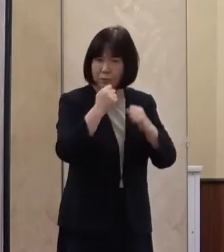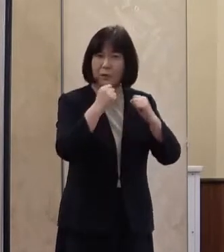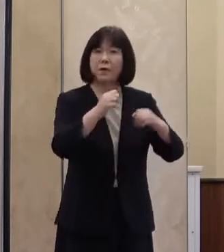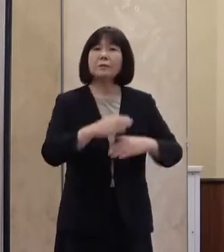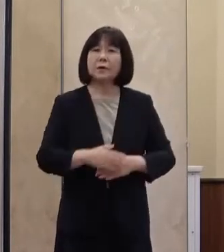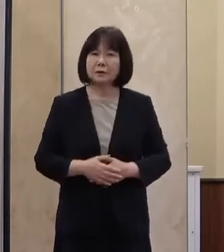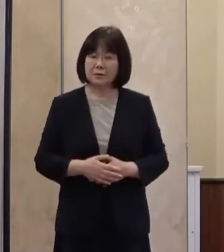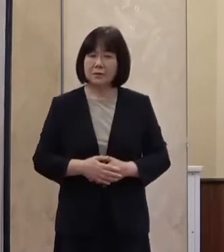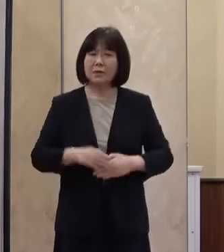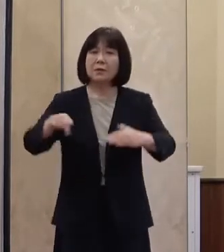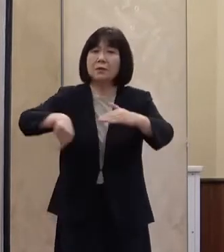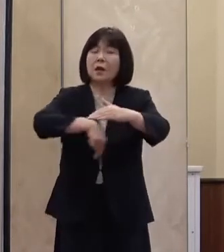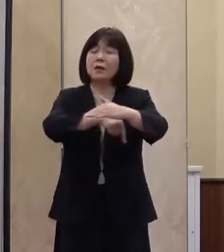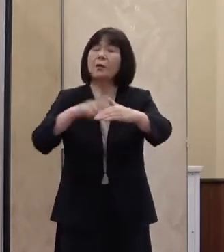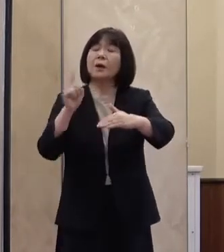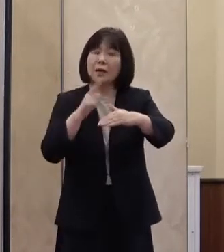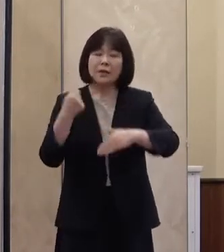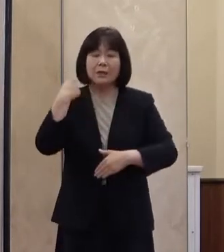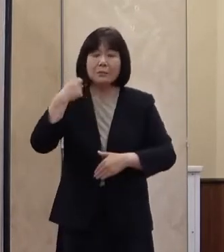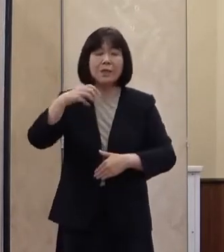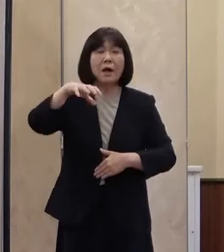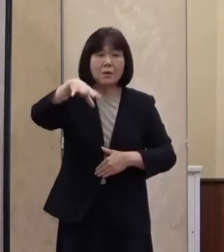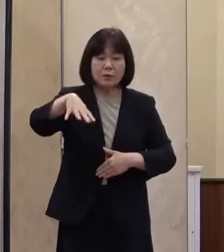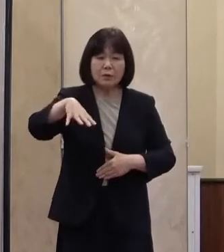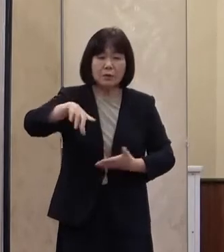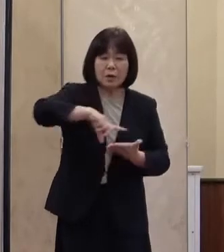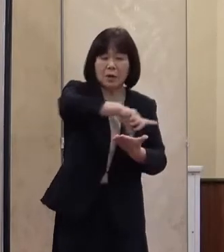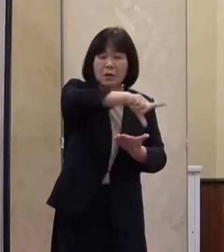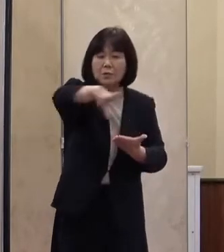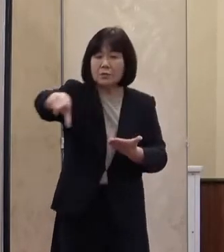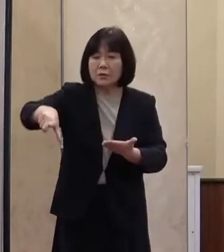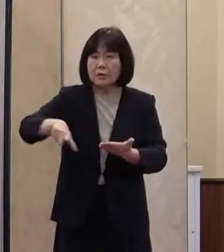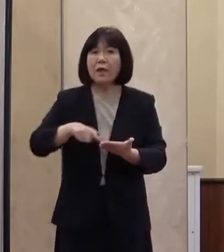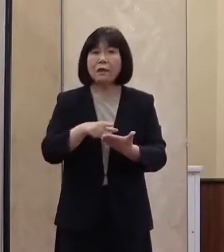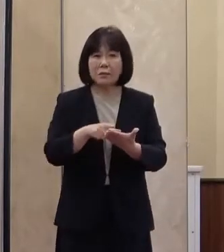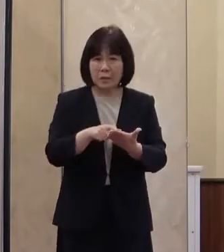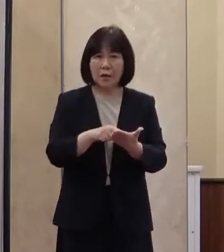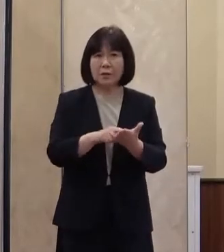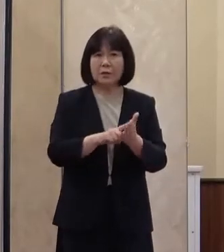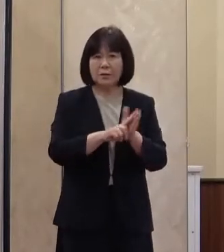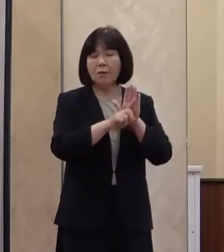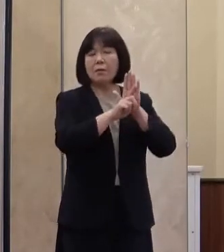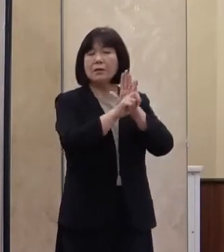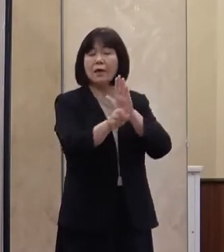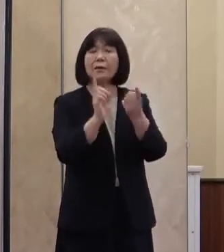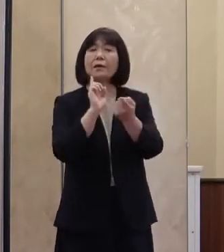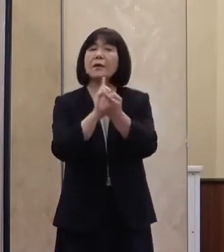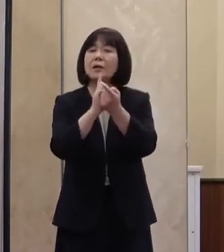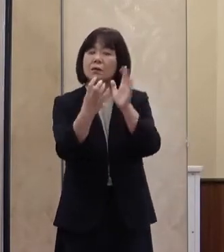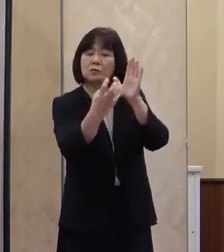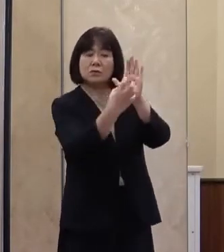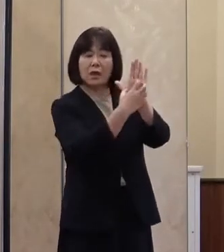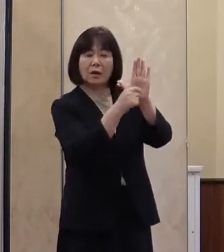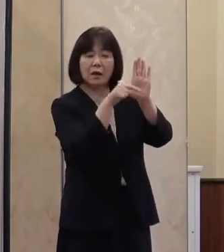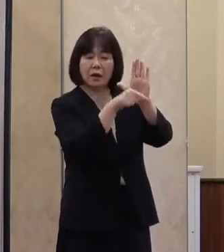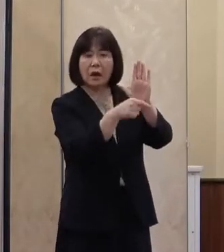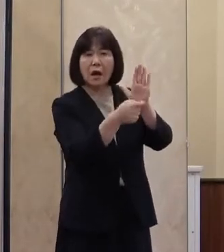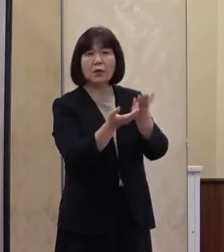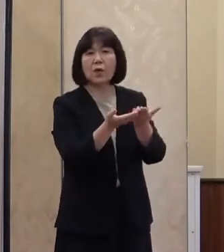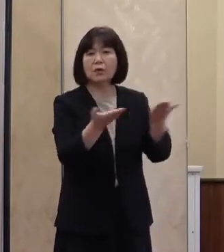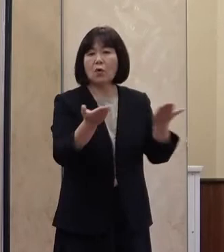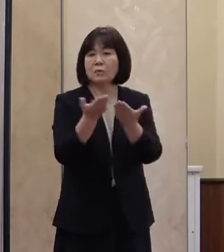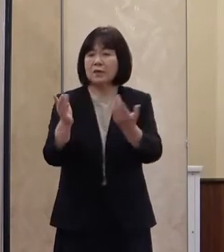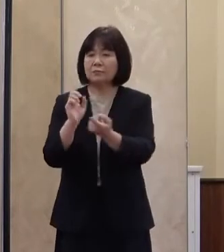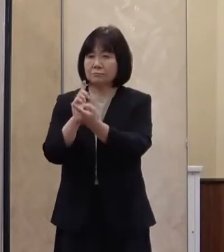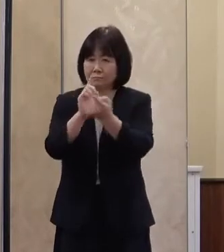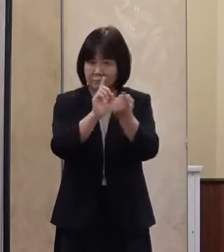何をするかというと、南やその区域全体のこの宣言対策ステッカーを掲示してくれている店に対